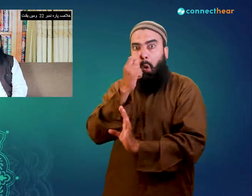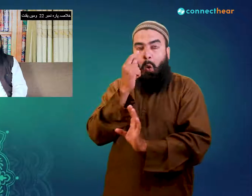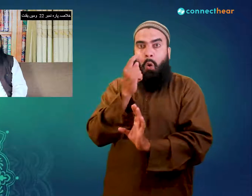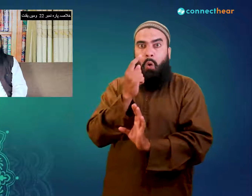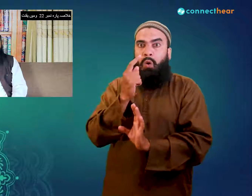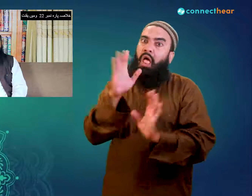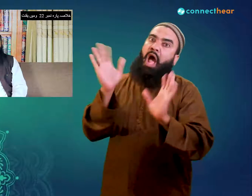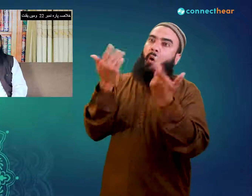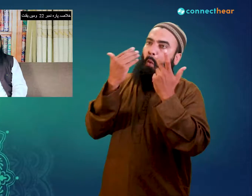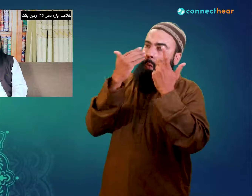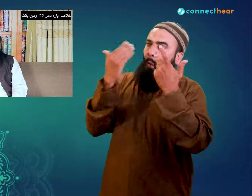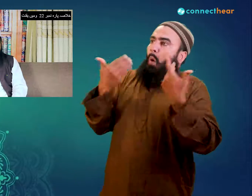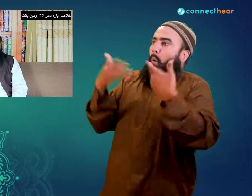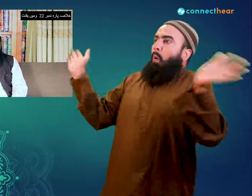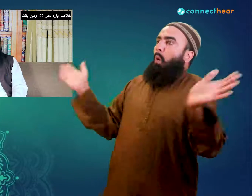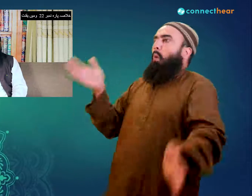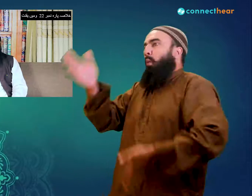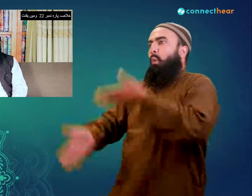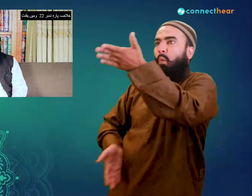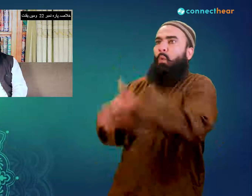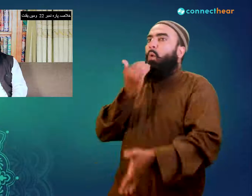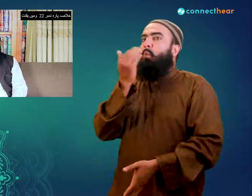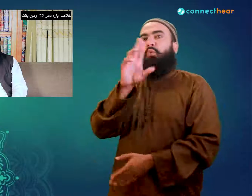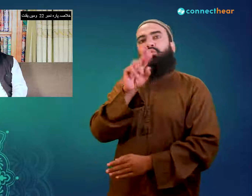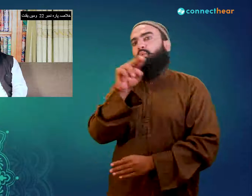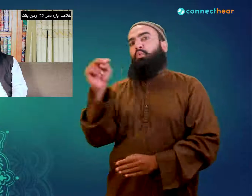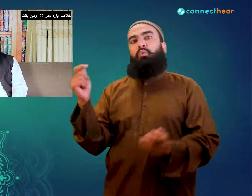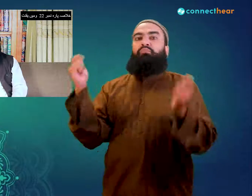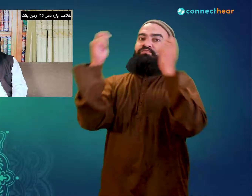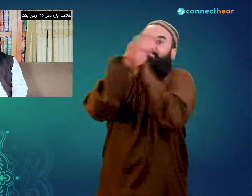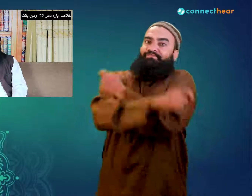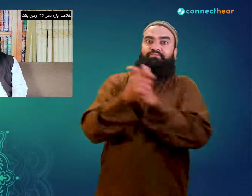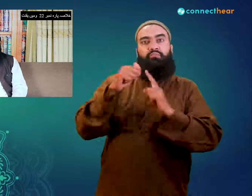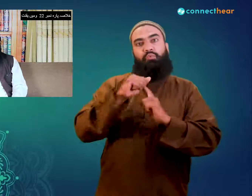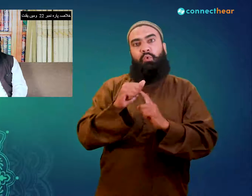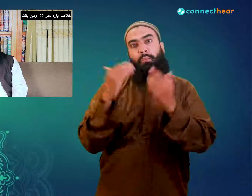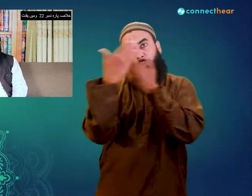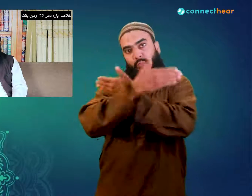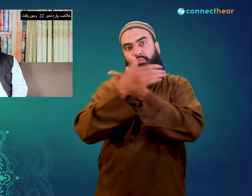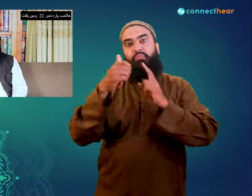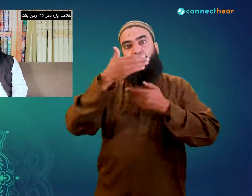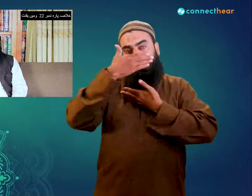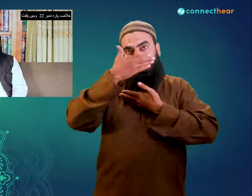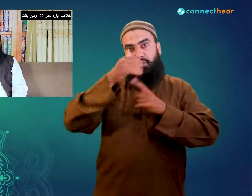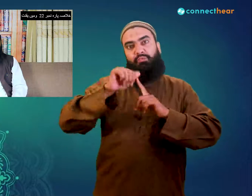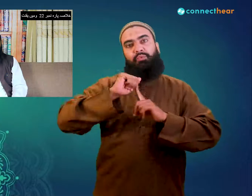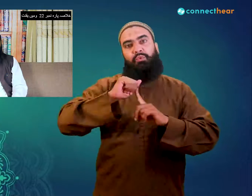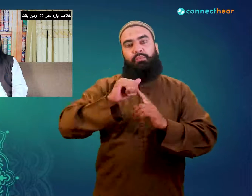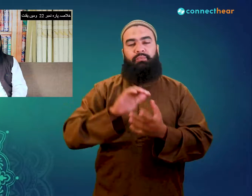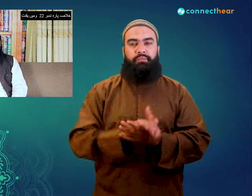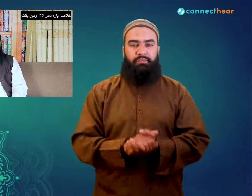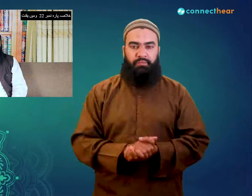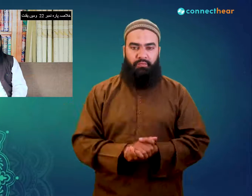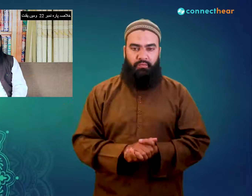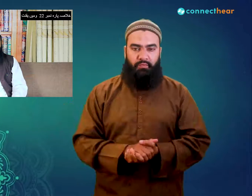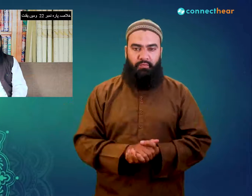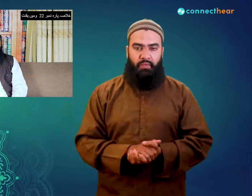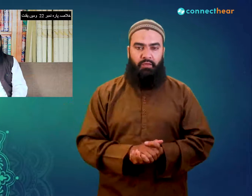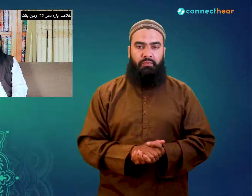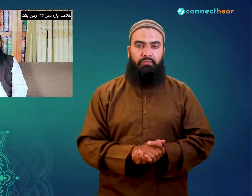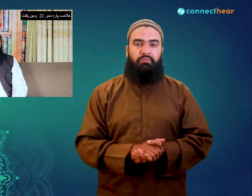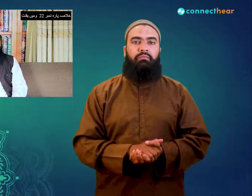کے سامنے اظہار بھی اس کا نہ کیا جائے۔ رکوع نمبر 2 آیت نمبر 35،